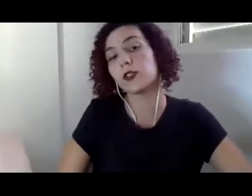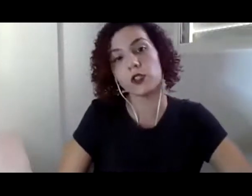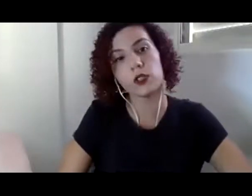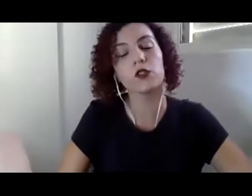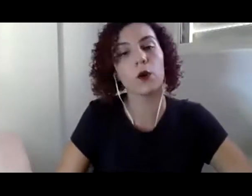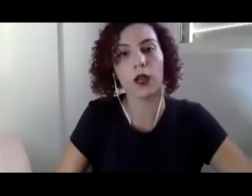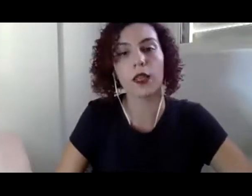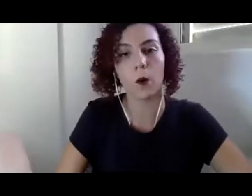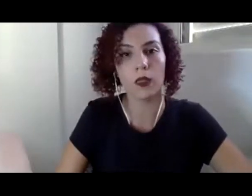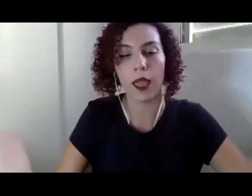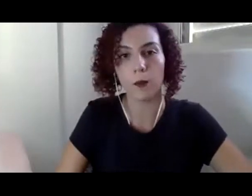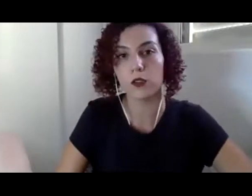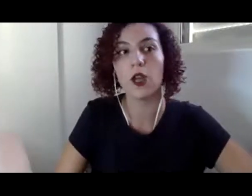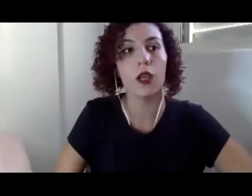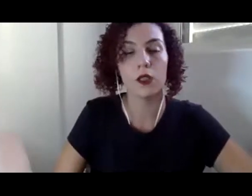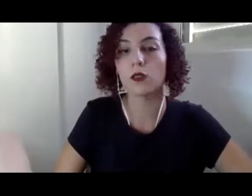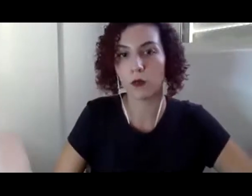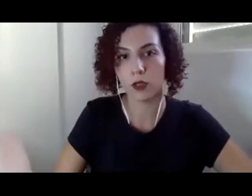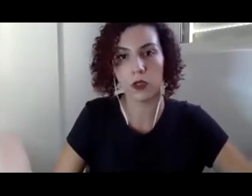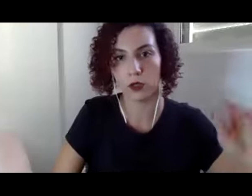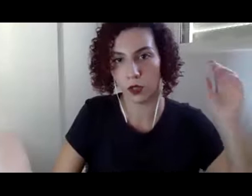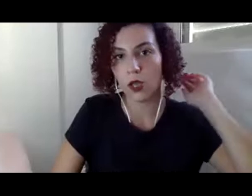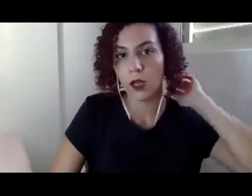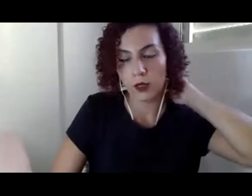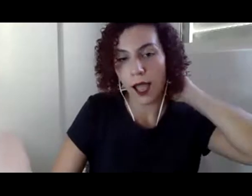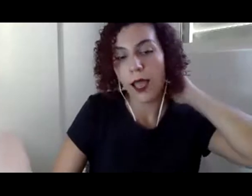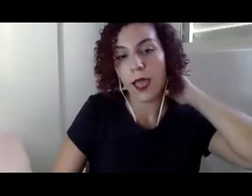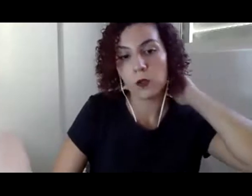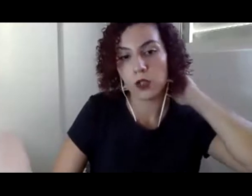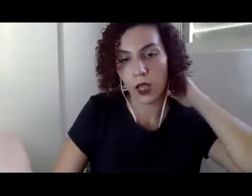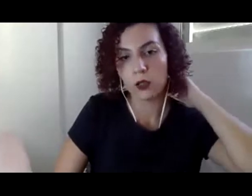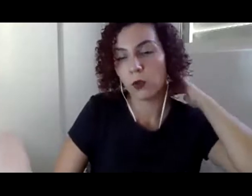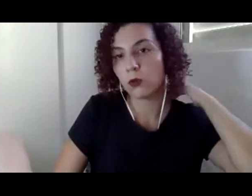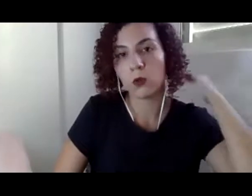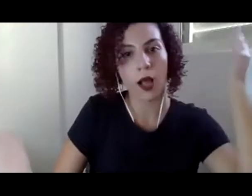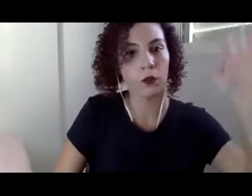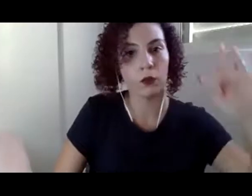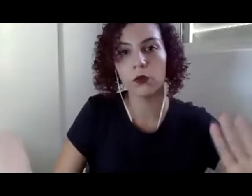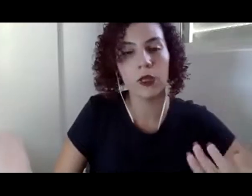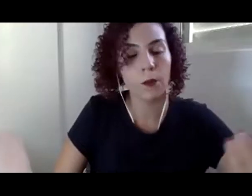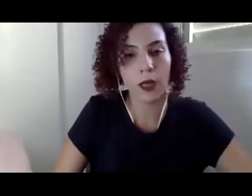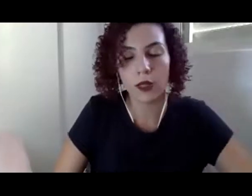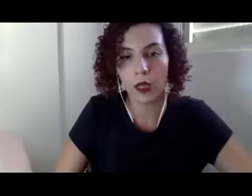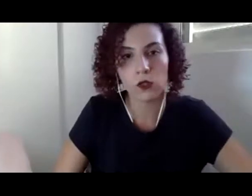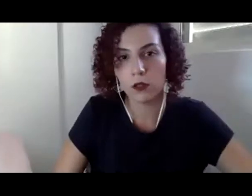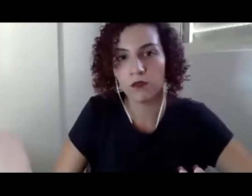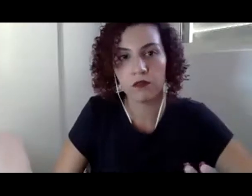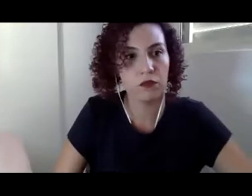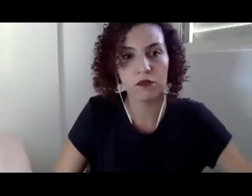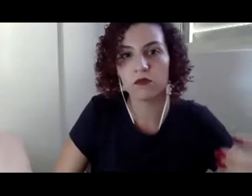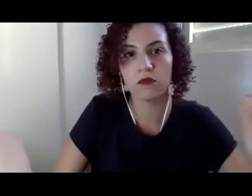porque a gente tem que te contratar um intérprete. Isso não existe, tá? É o direito do aluno,